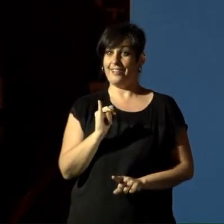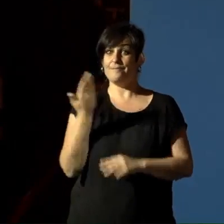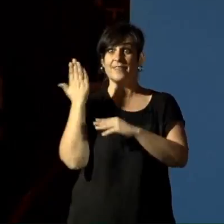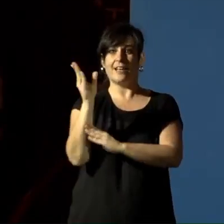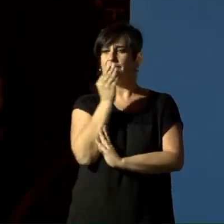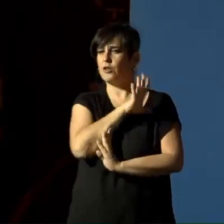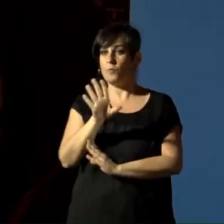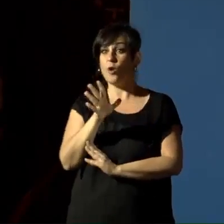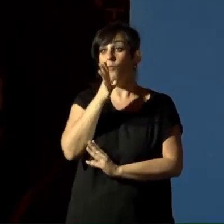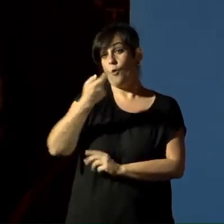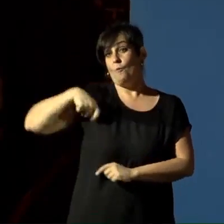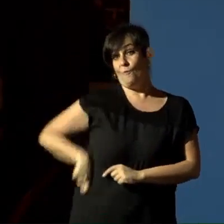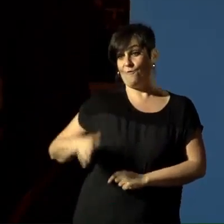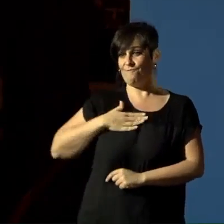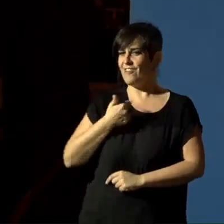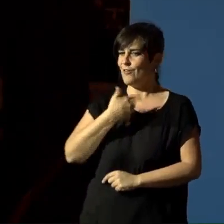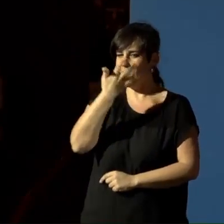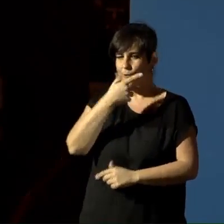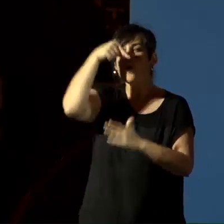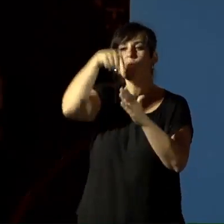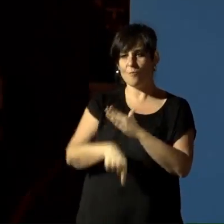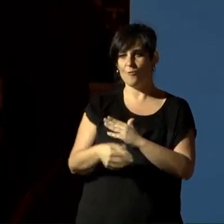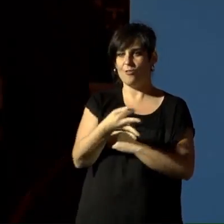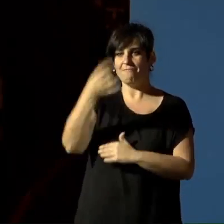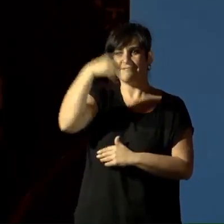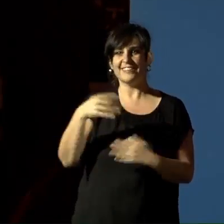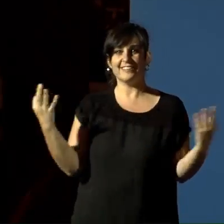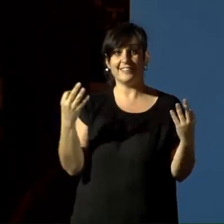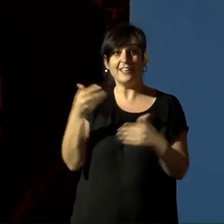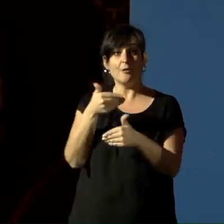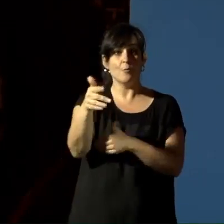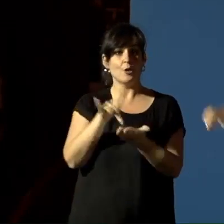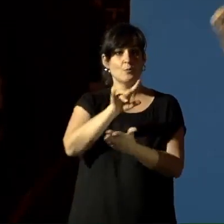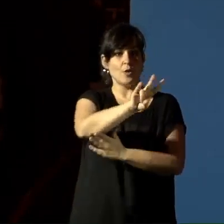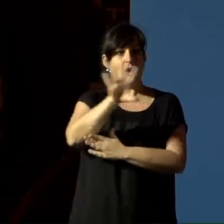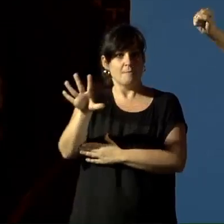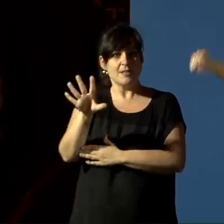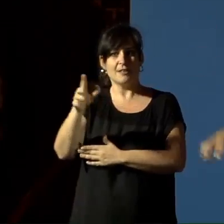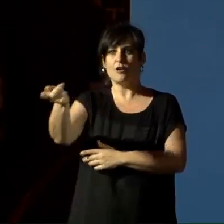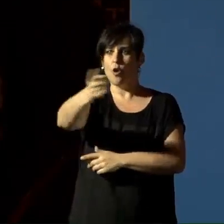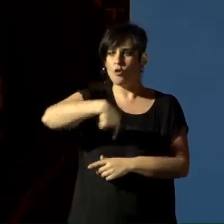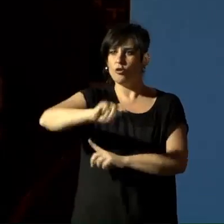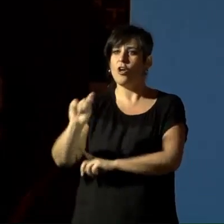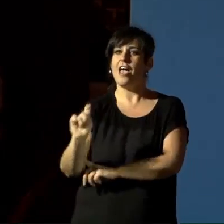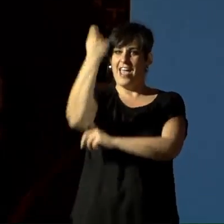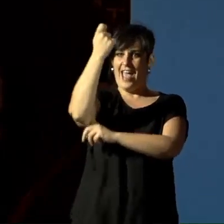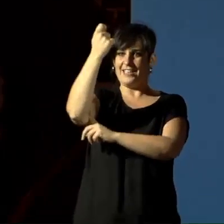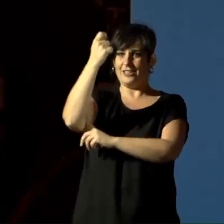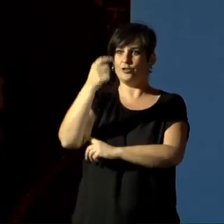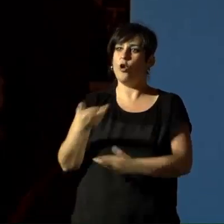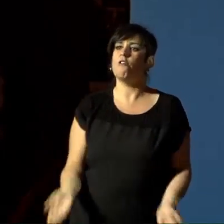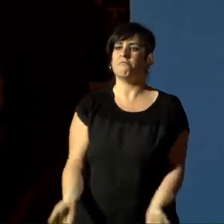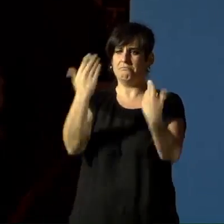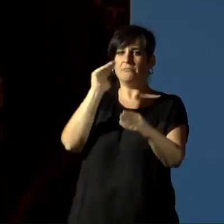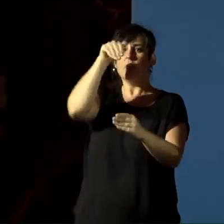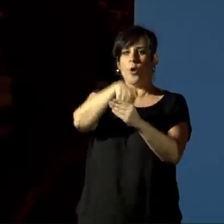miña profesión moi ben e sei, amigos e amigas, que o día 25 venceremos arriba a votar e